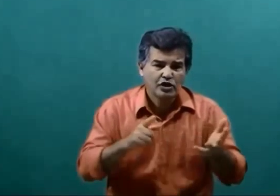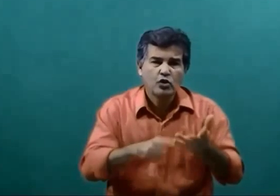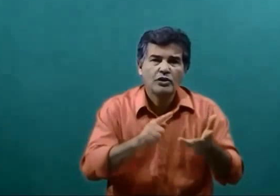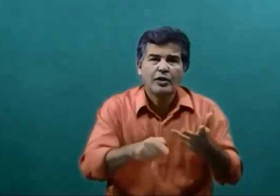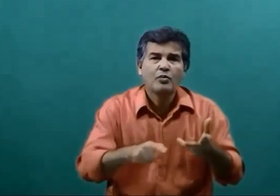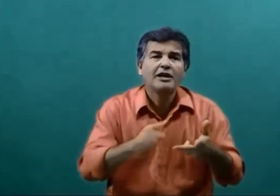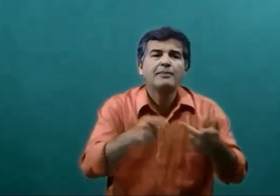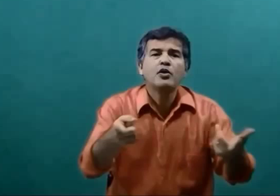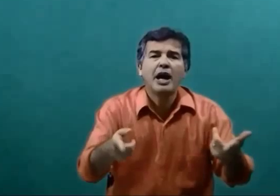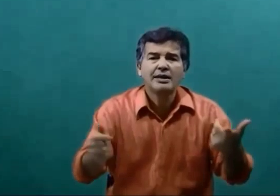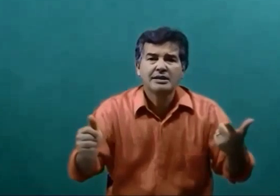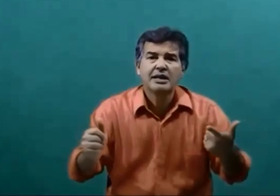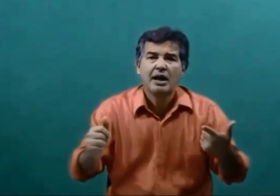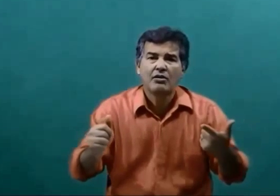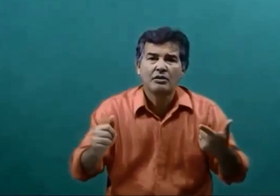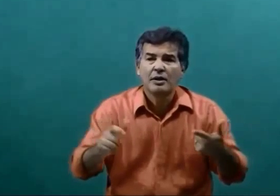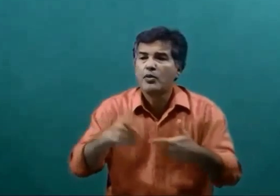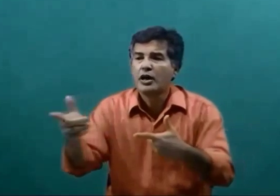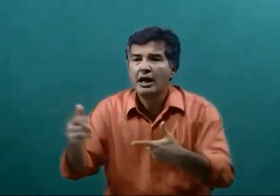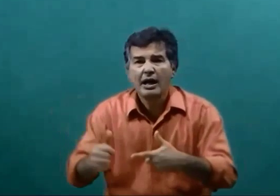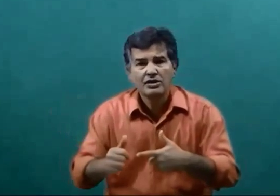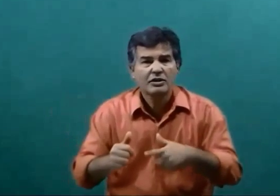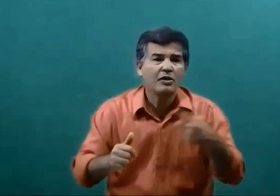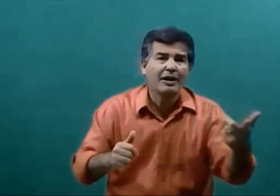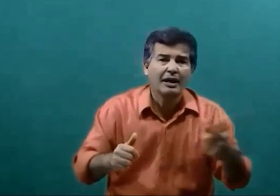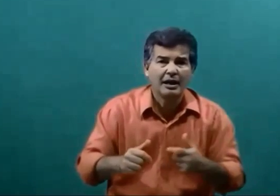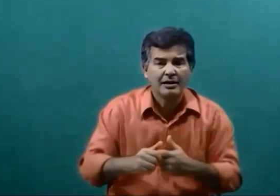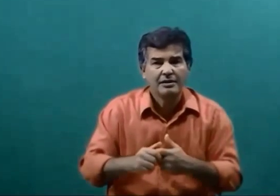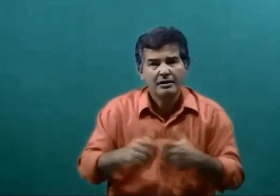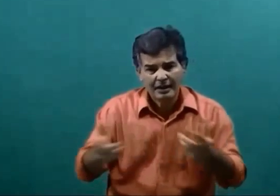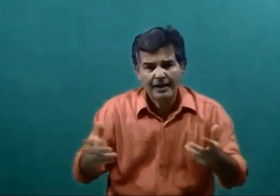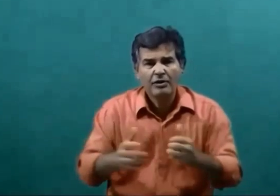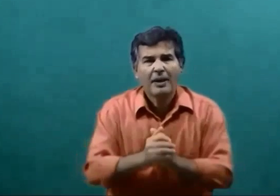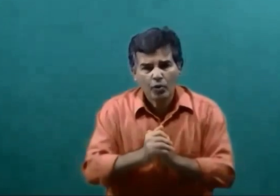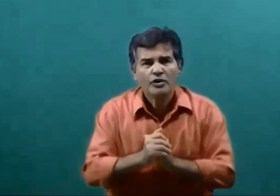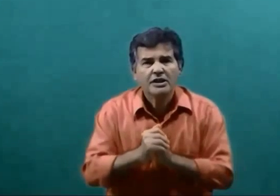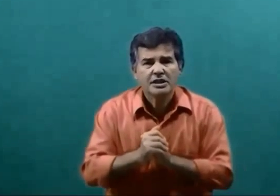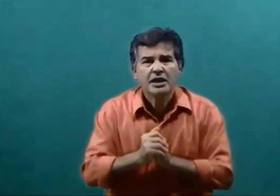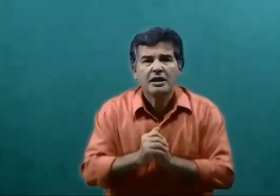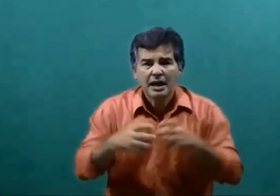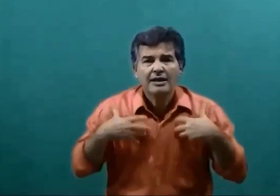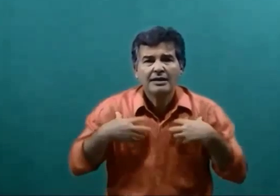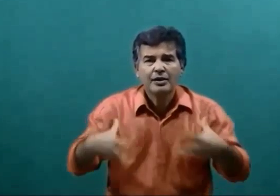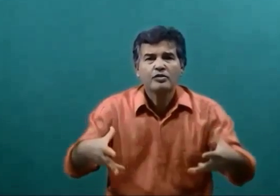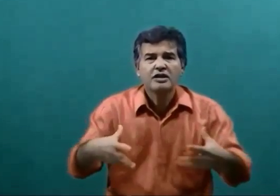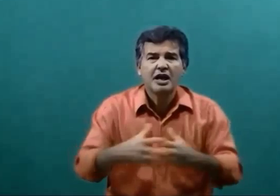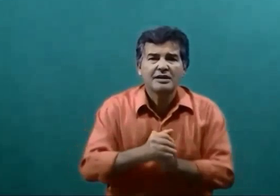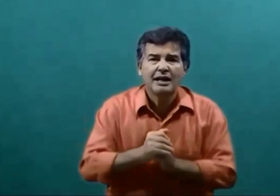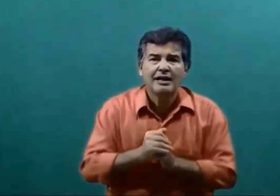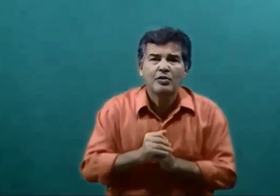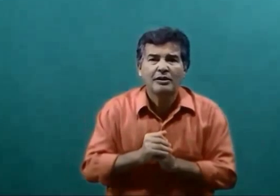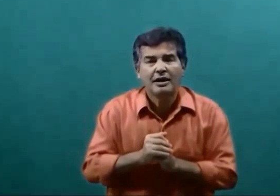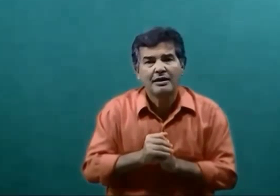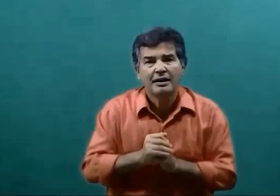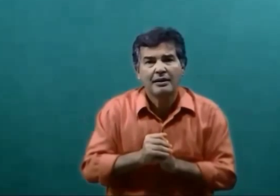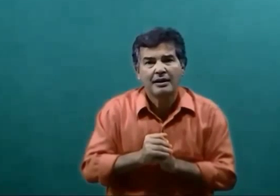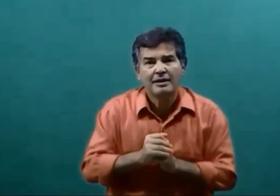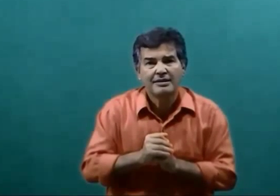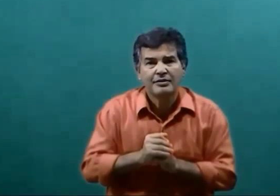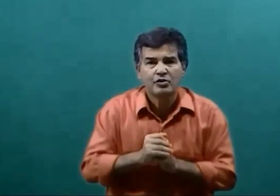Questione, argumente. E por que esse sinal? Por que este e não aquele? Claro, pergunte sim. ele tem que ter consciência da língua que ele está sendo